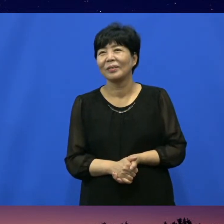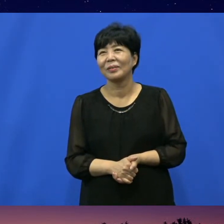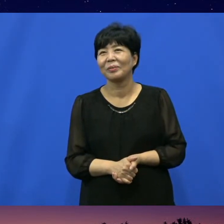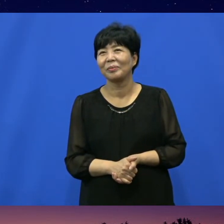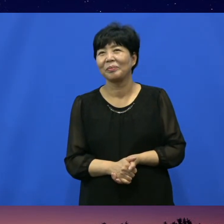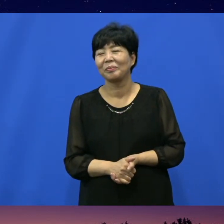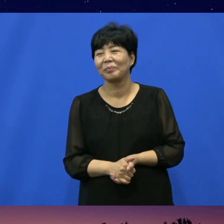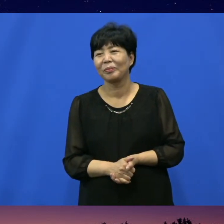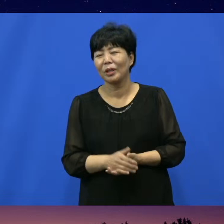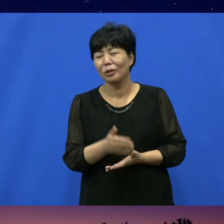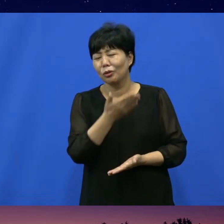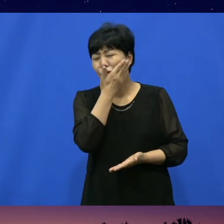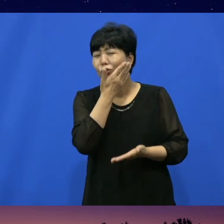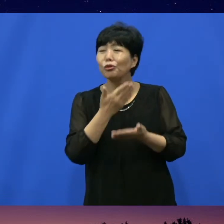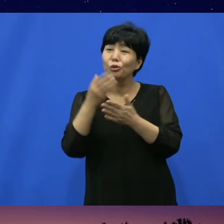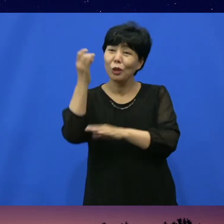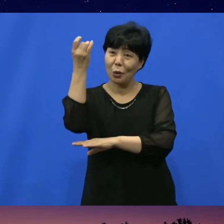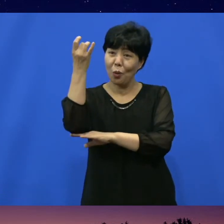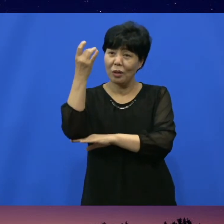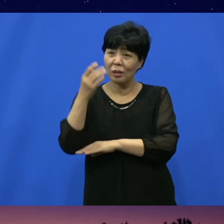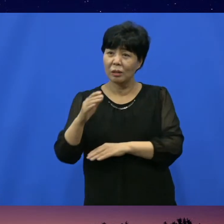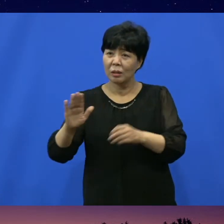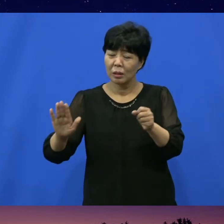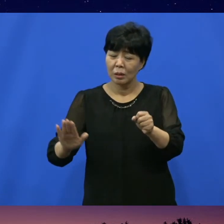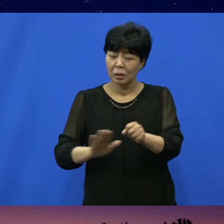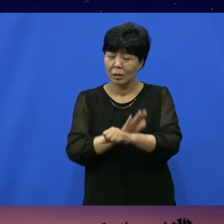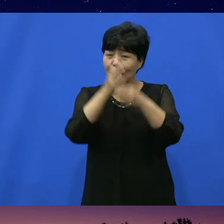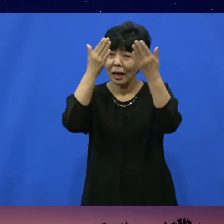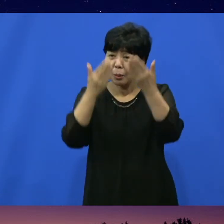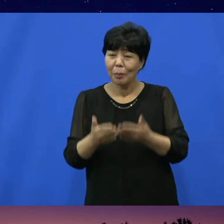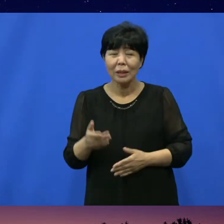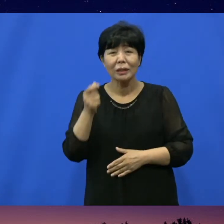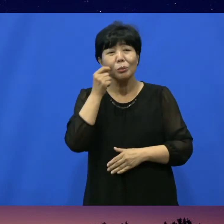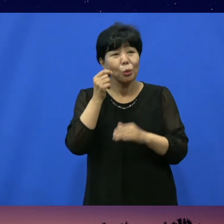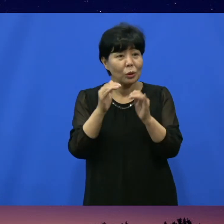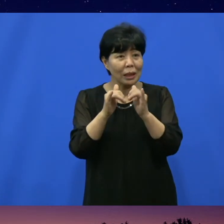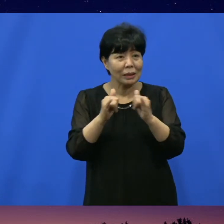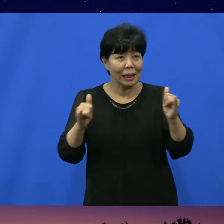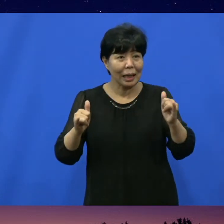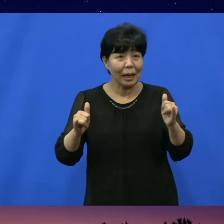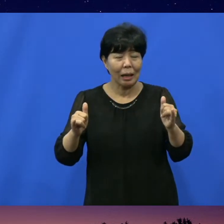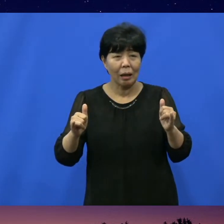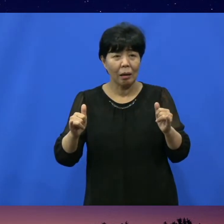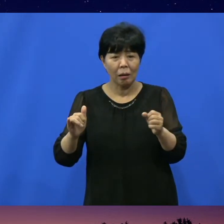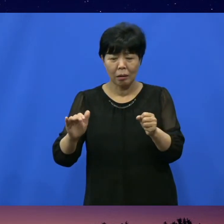중요한 원리예요, 여러분. 안 받았는데 어떻게 사랑을 해요?